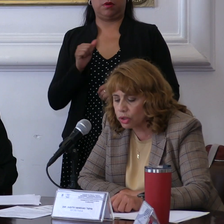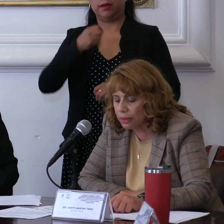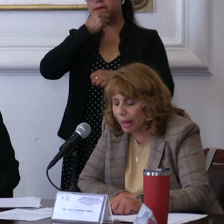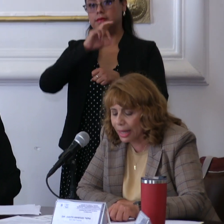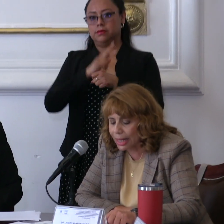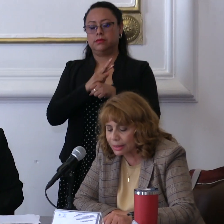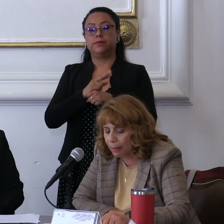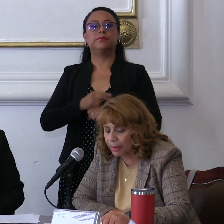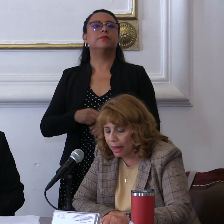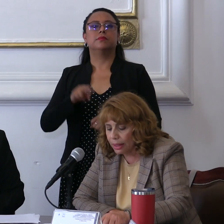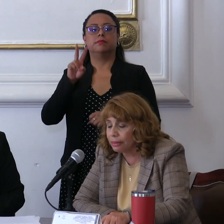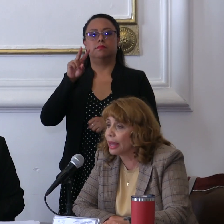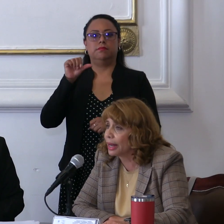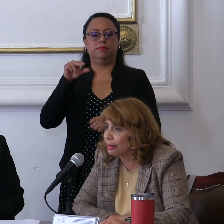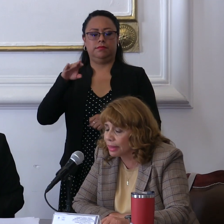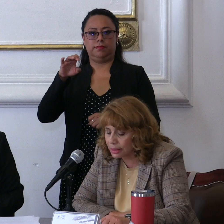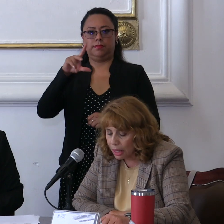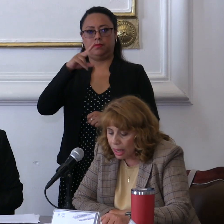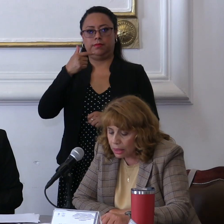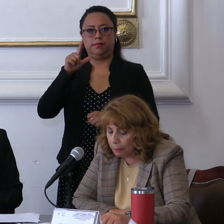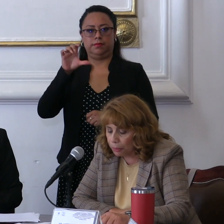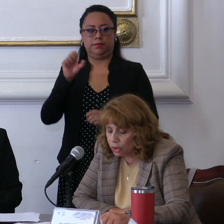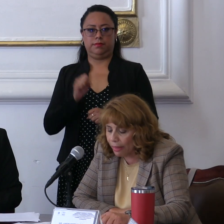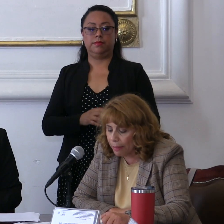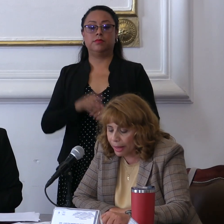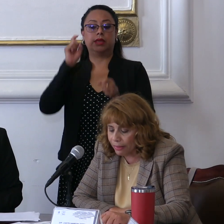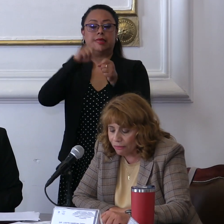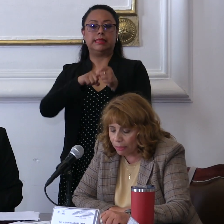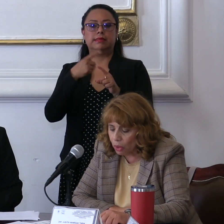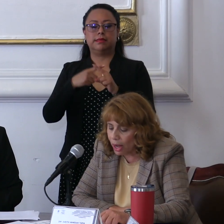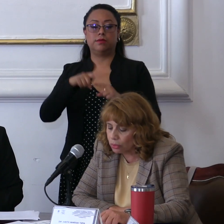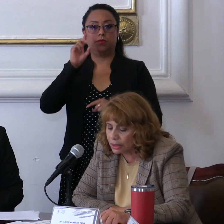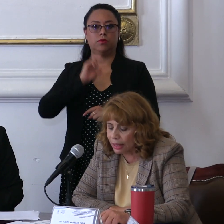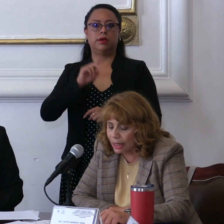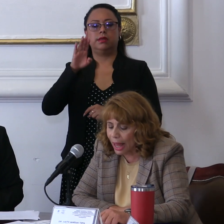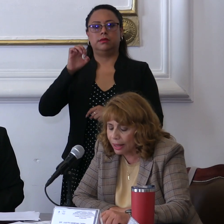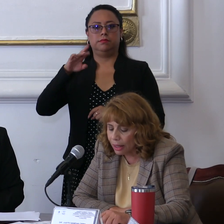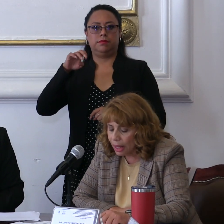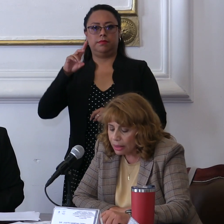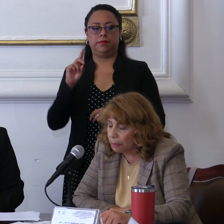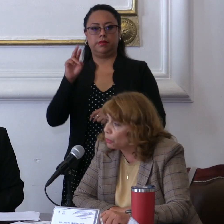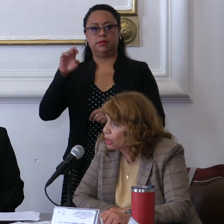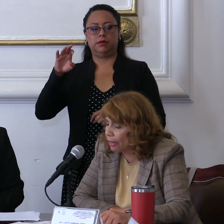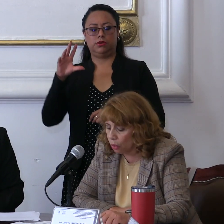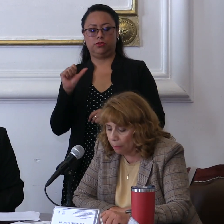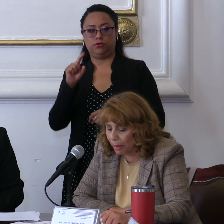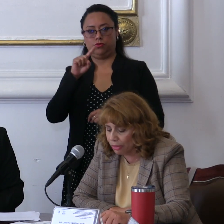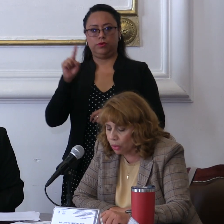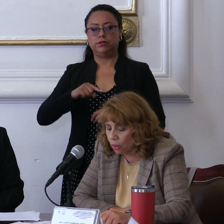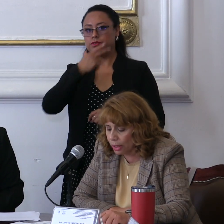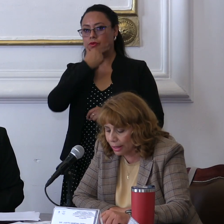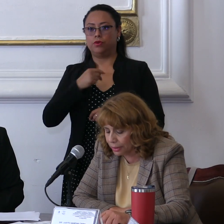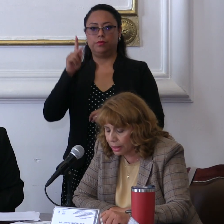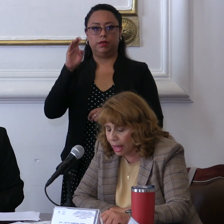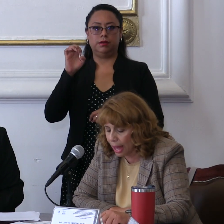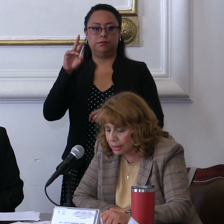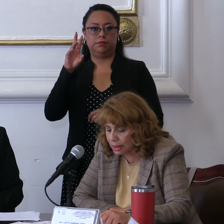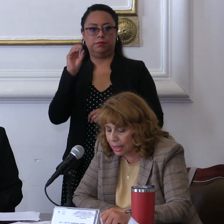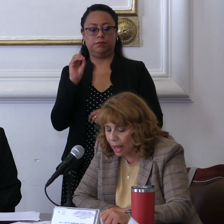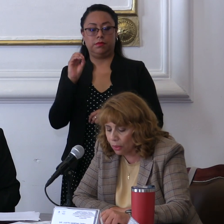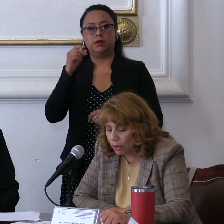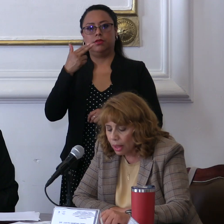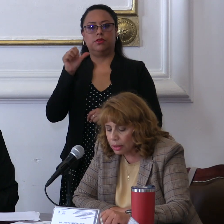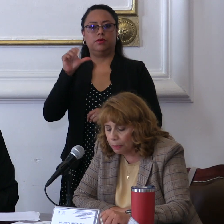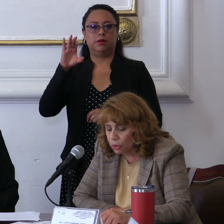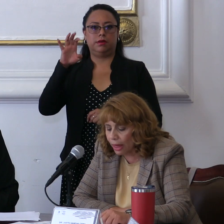diputada Judith Vanegas Tapia. Integrantes, diputada Brenda Fabiola Ruiz Aguilar, diputado Pedro Enrique